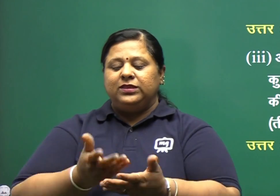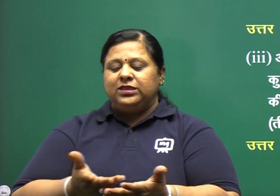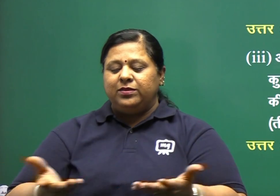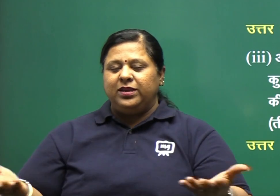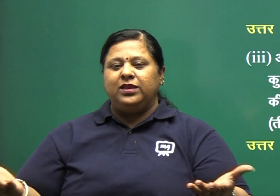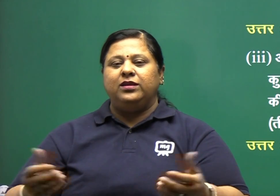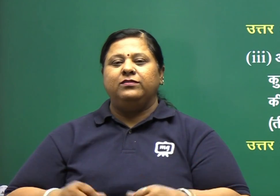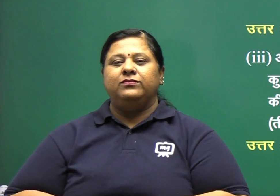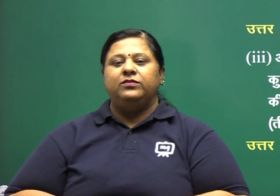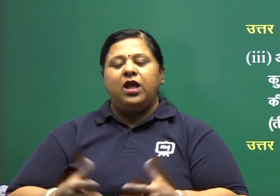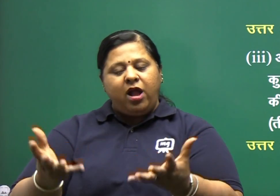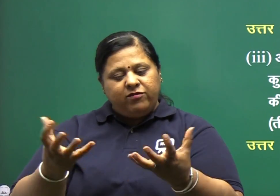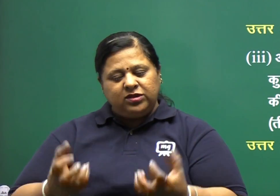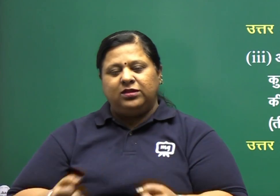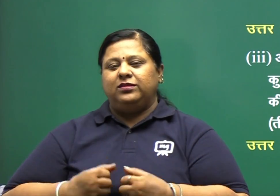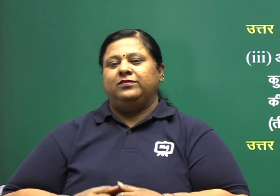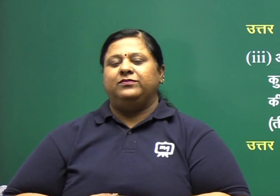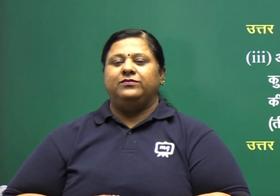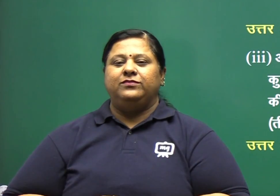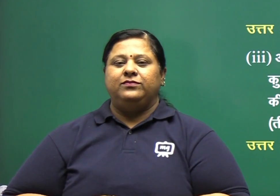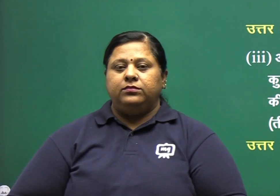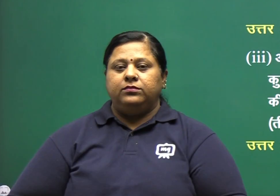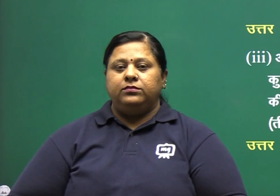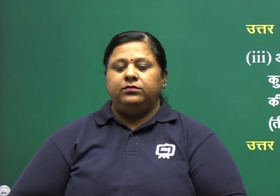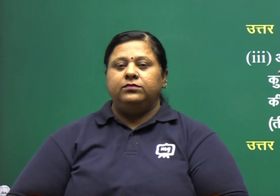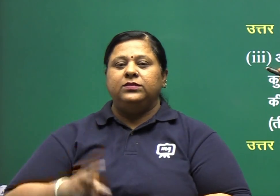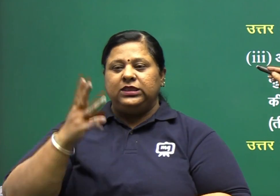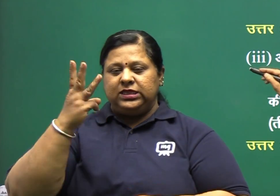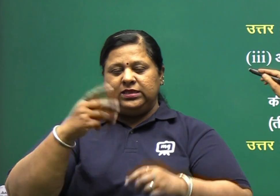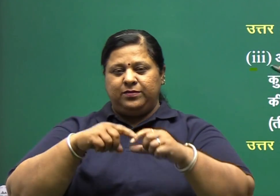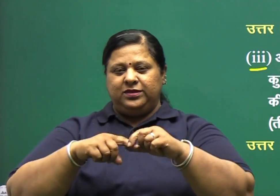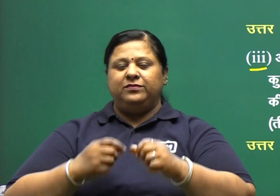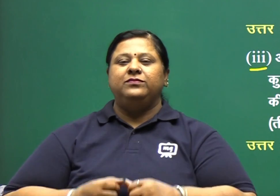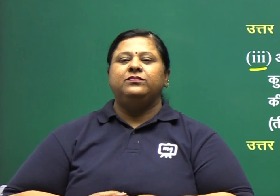जमीन की आवश्यकता थी। तीसरा प्रश्न,